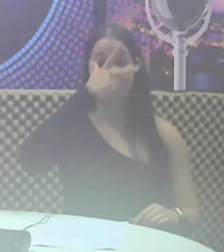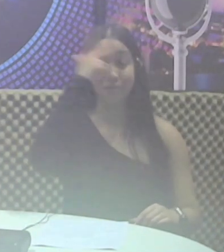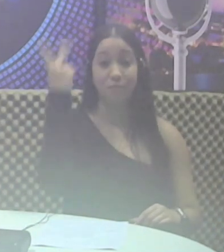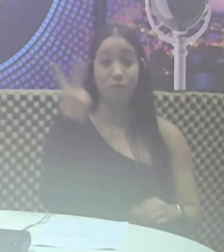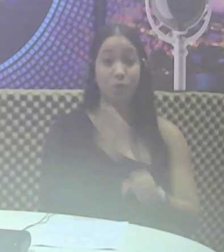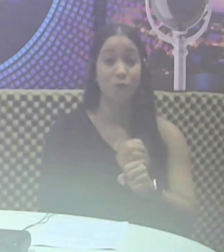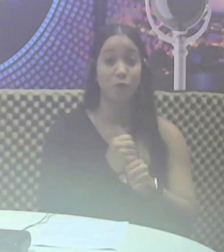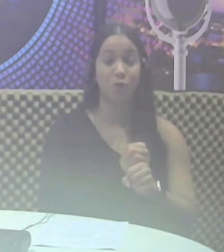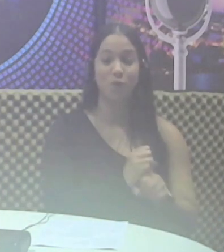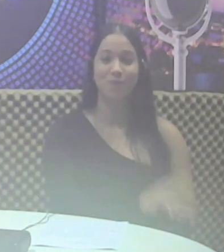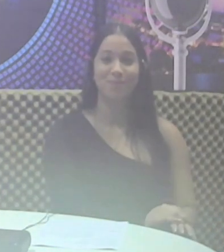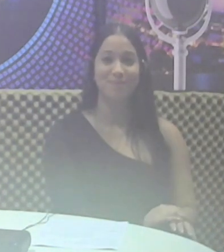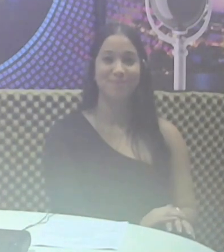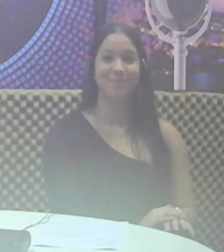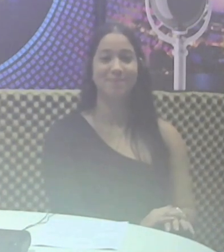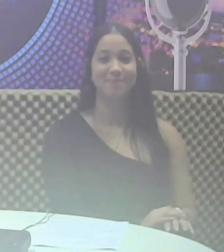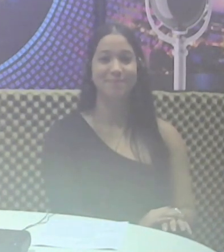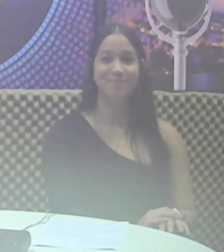2 anos.